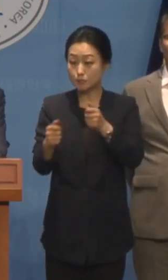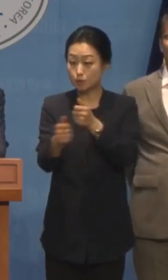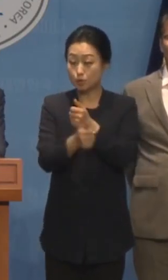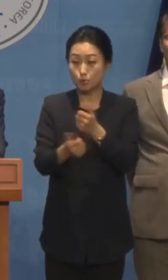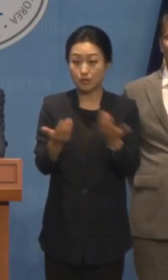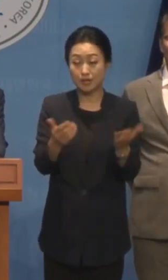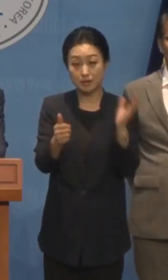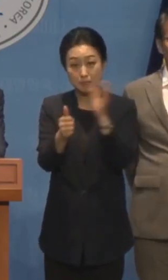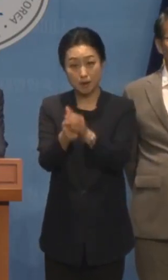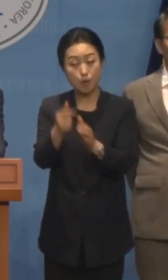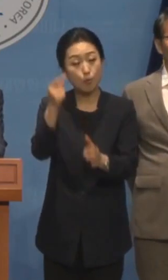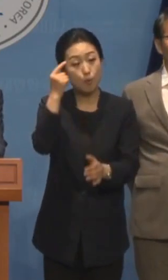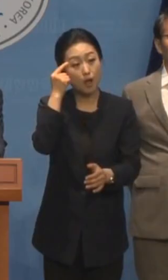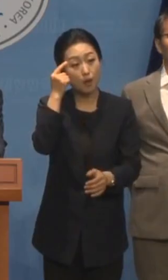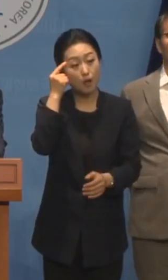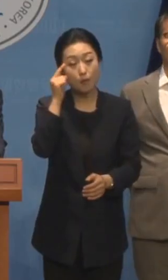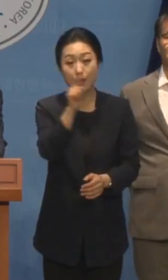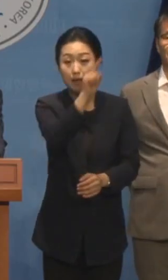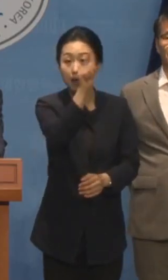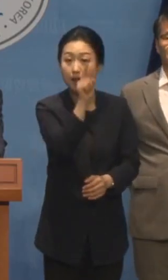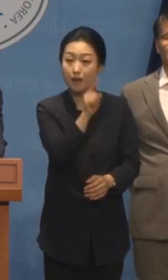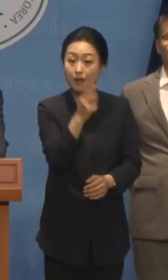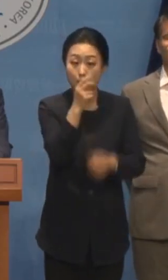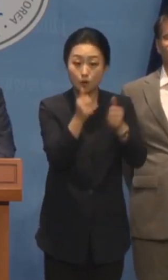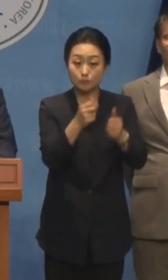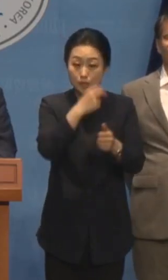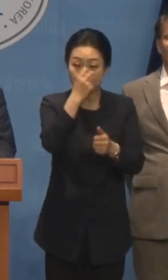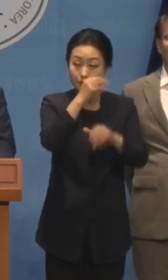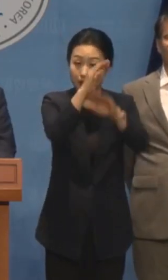회부한 것입니까? 검사들의 수사 내용을 토대로